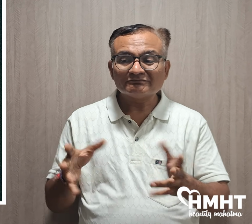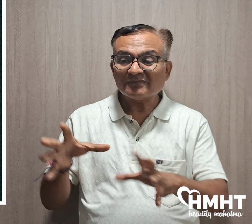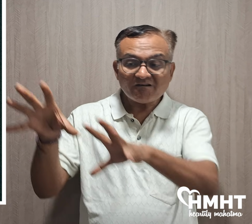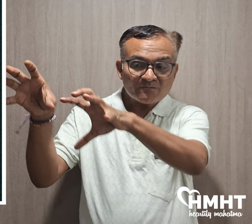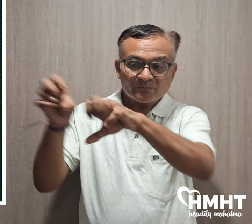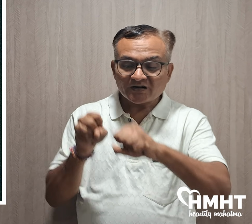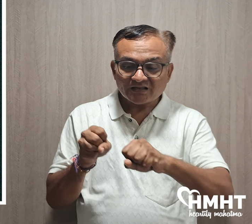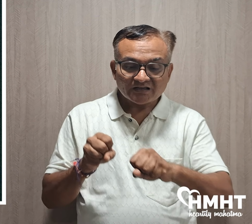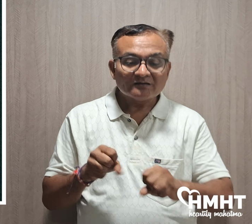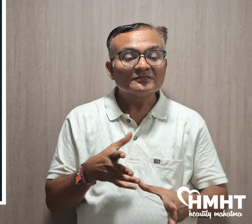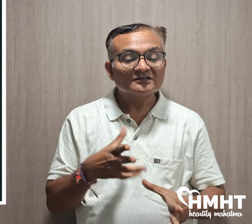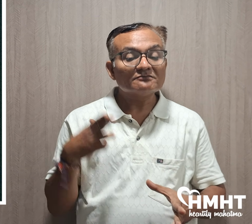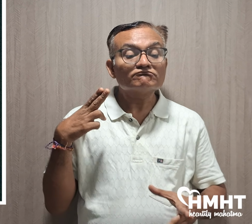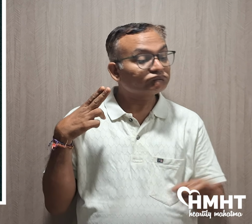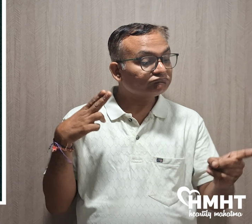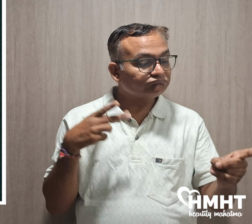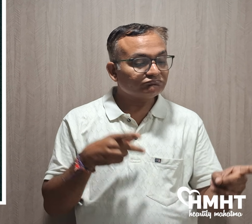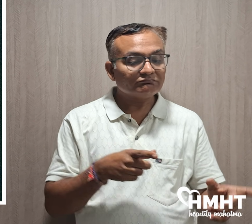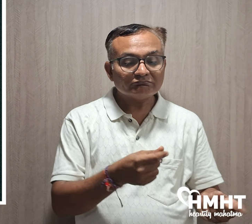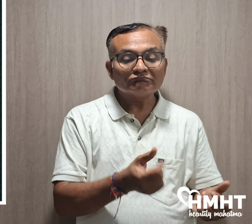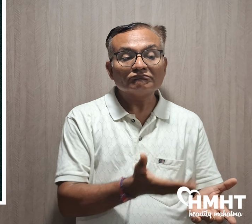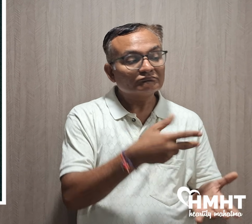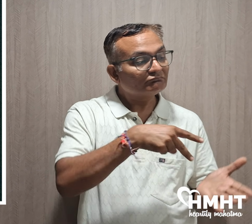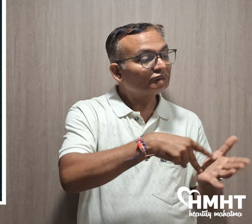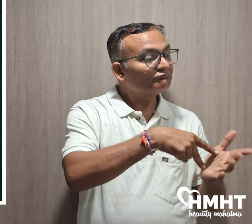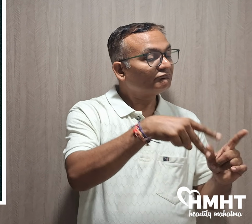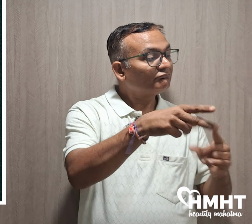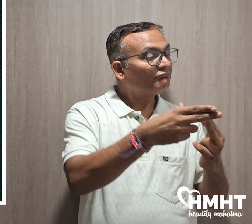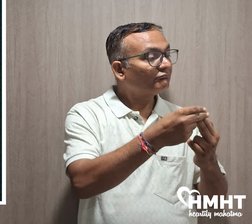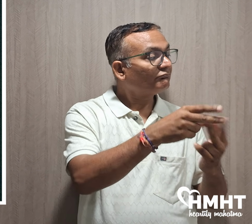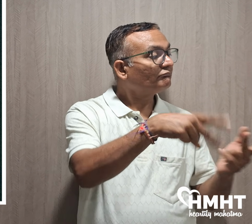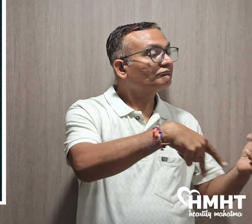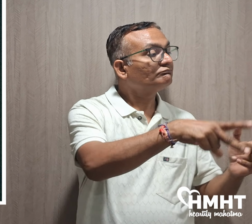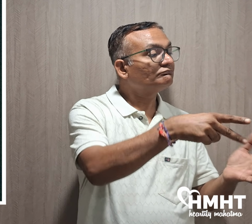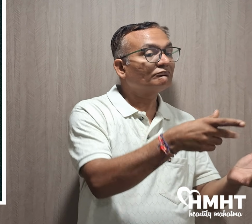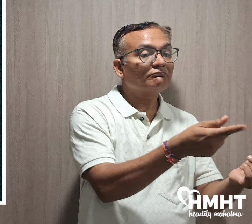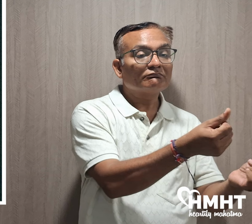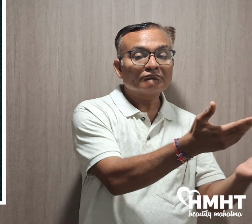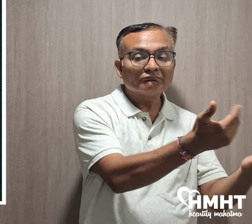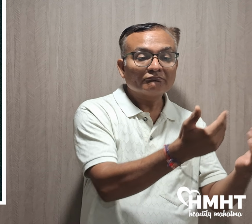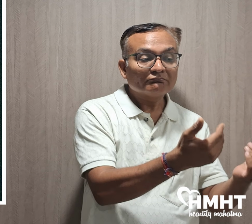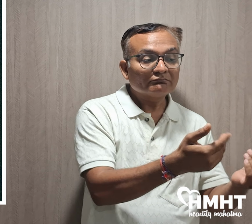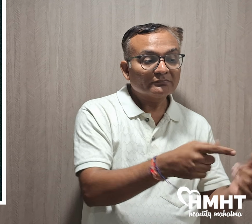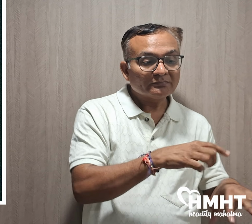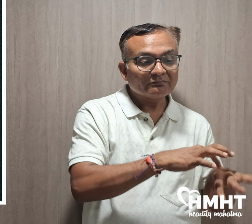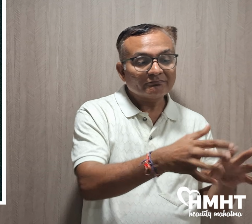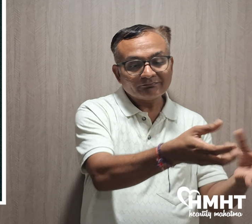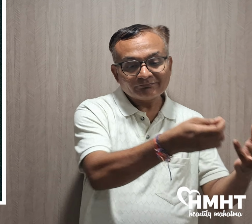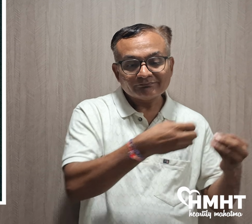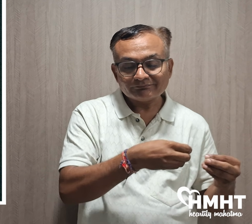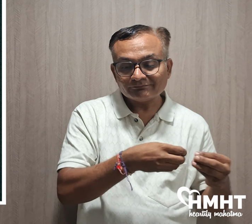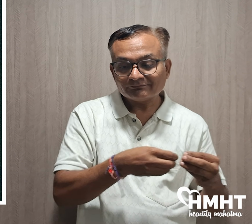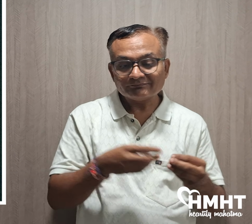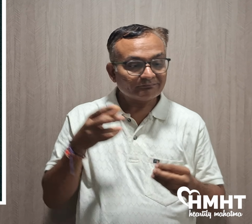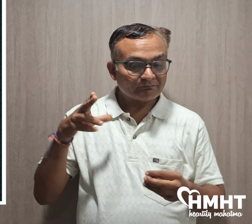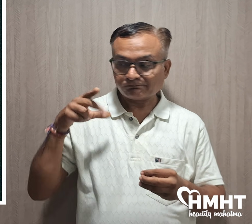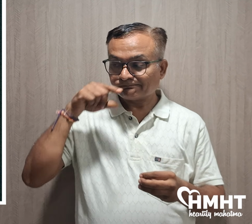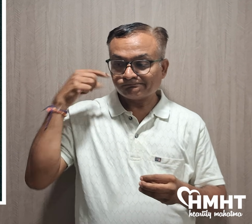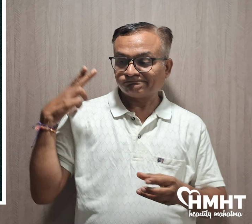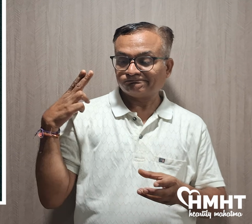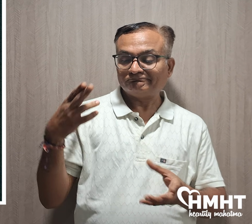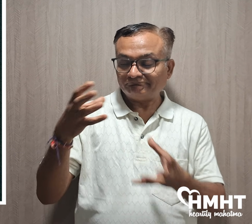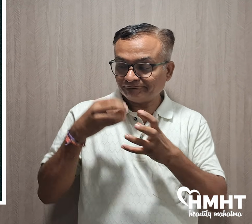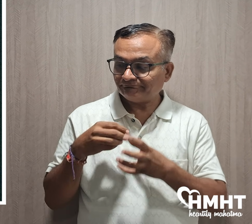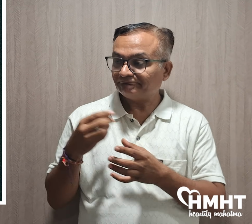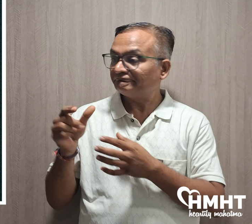તો ઉપાડી લાવે ને પછી લોકોને ભીખ માગતા કરે, અને સાંજ પડે બધા પૈસા છે તો એનો ગેંગ લીડર લઈ